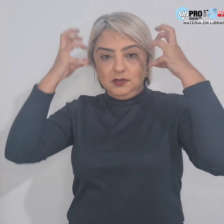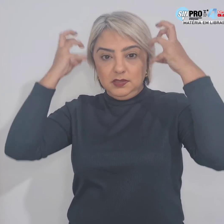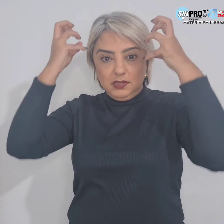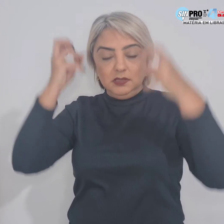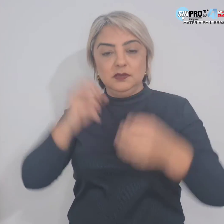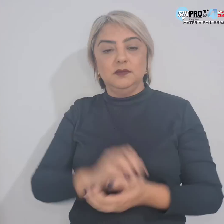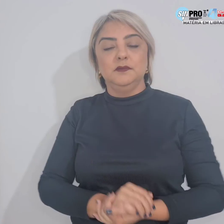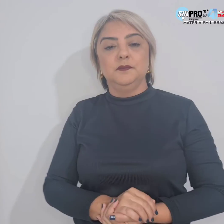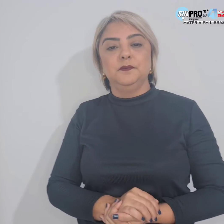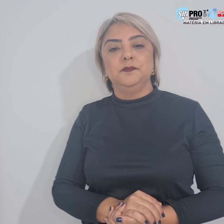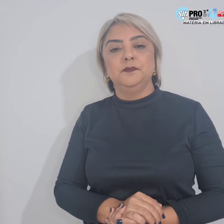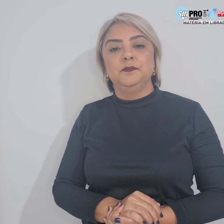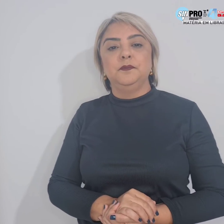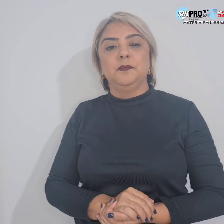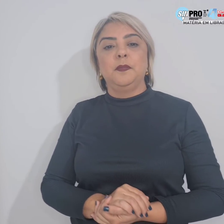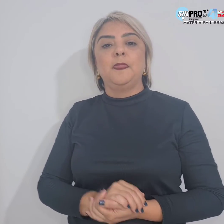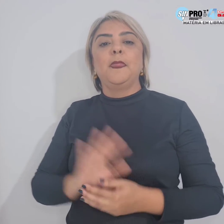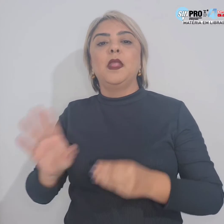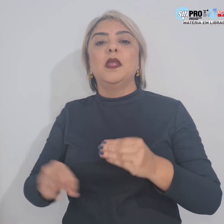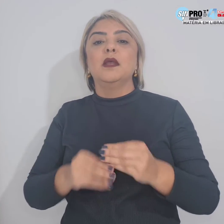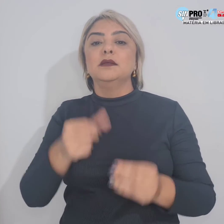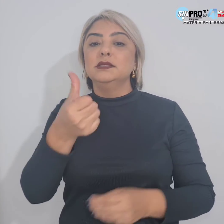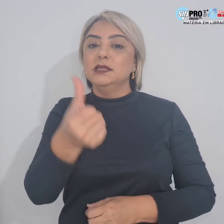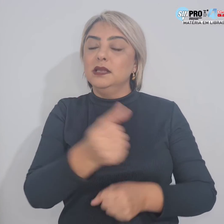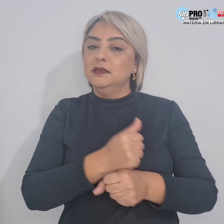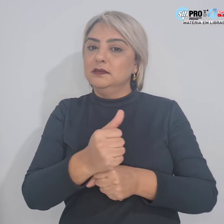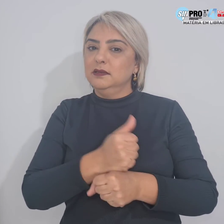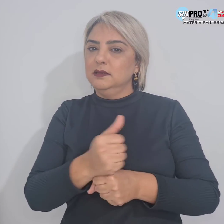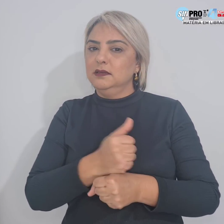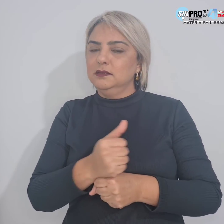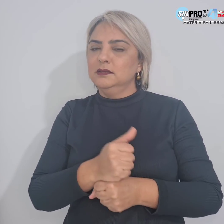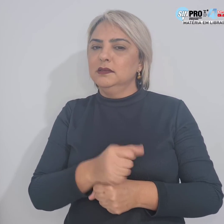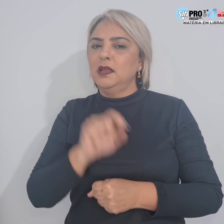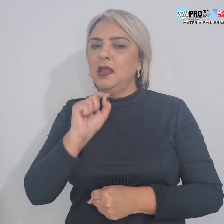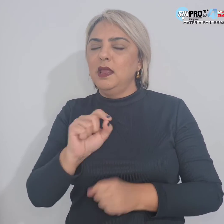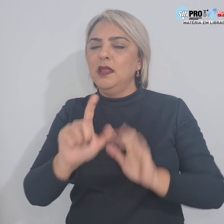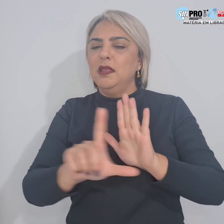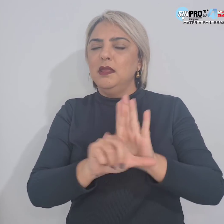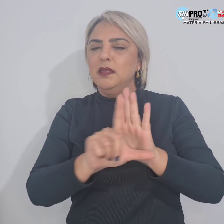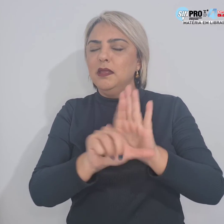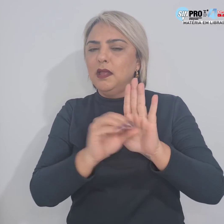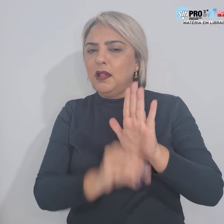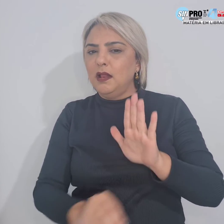do PTRJ, completou 6 anos, e a Lei Complementar